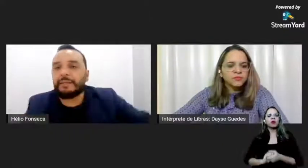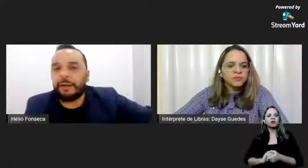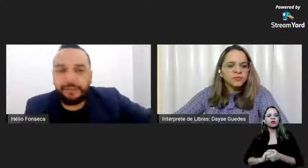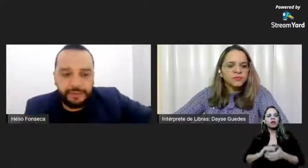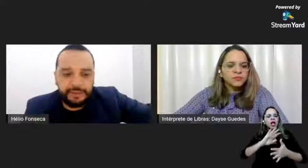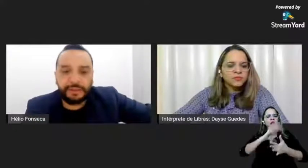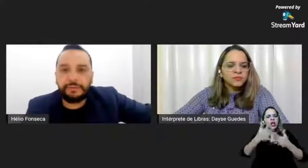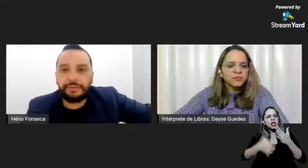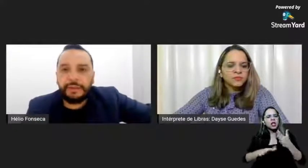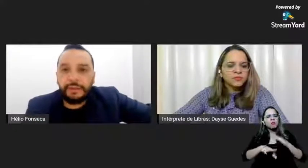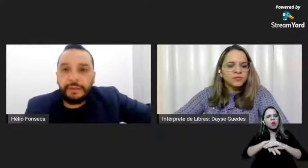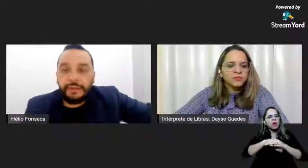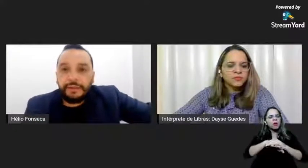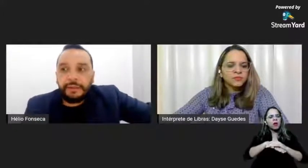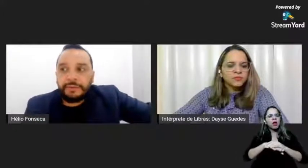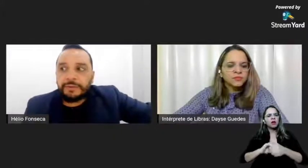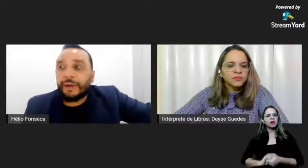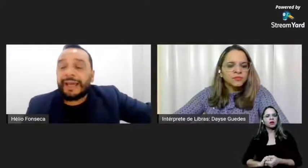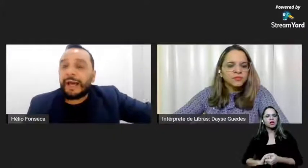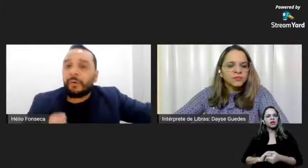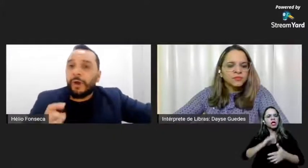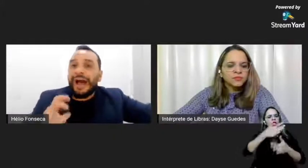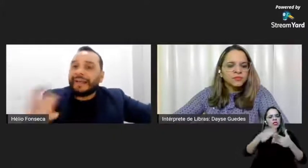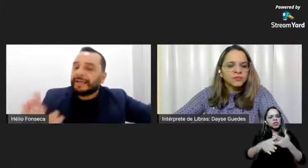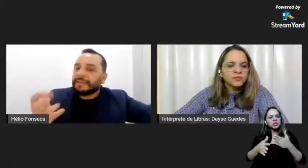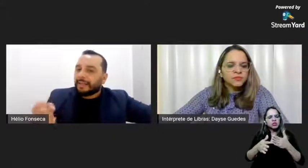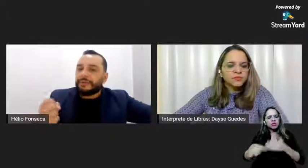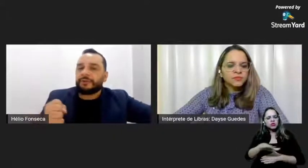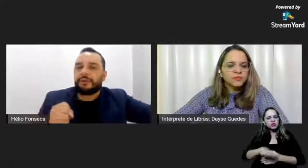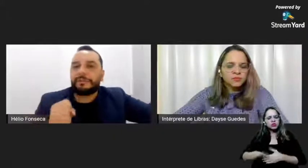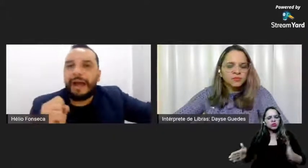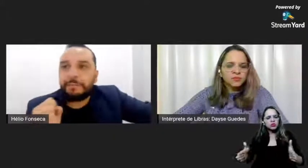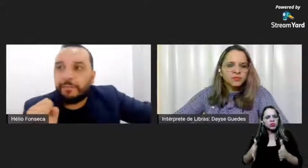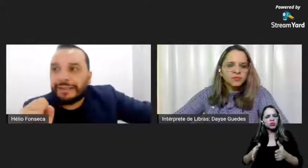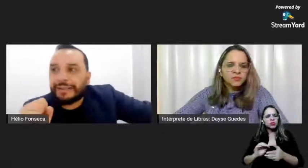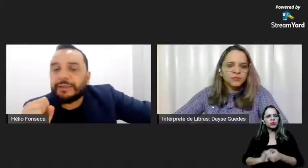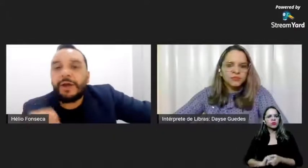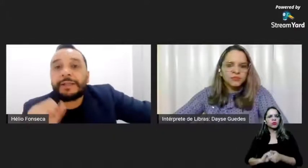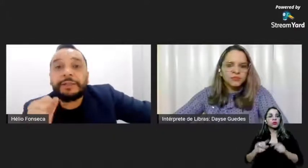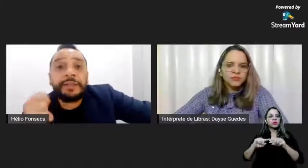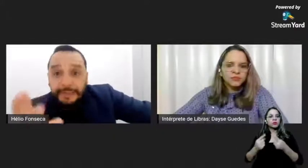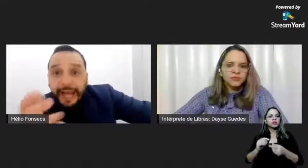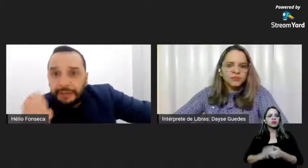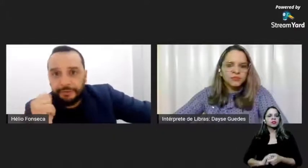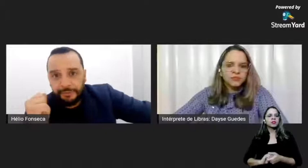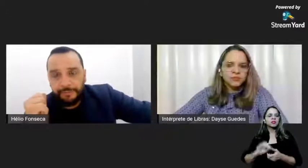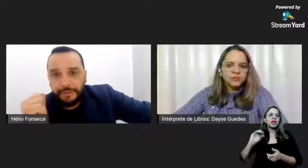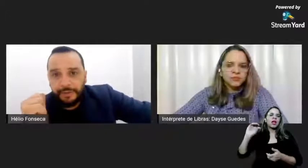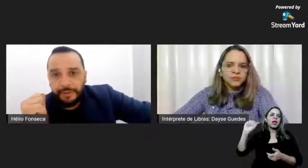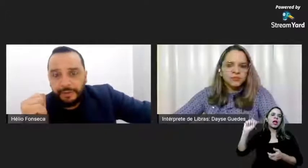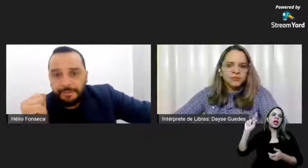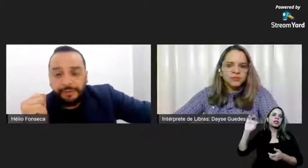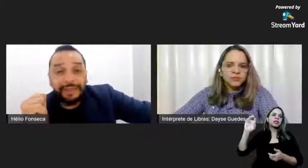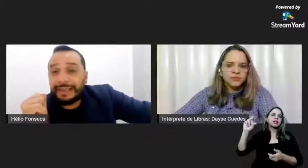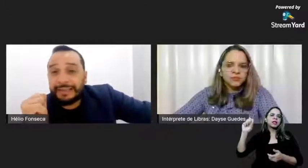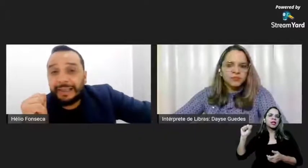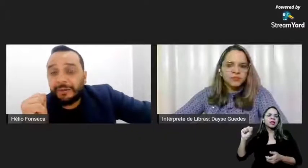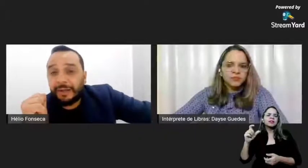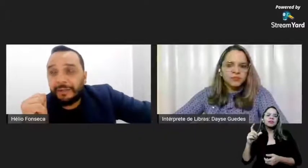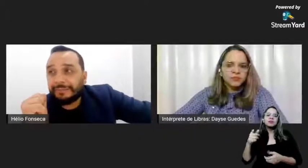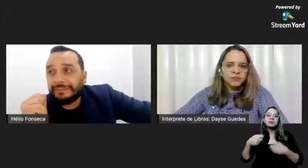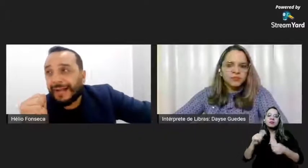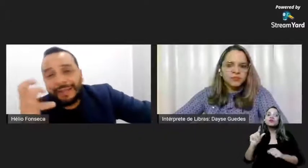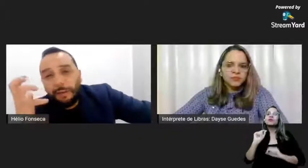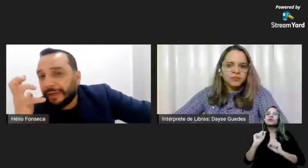Libras em campo reduzido. Só que a RINS, ela vai te cobrar muitas horas de estágio. Porque,